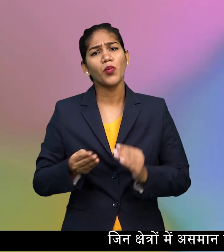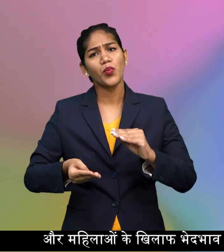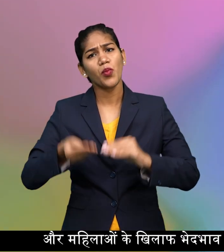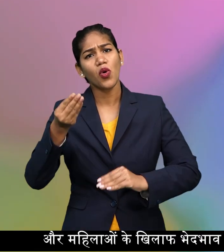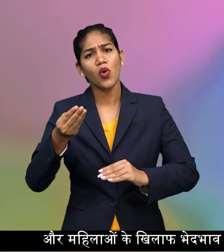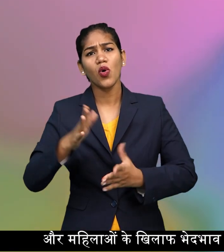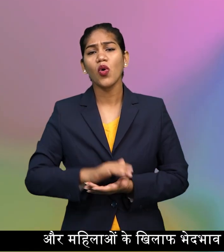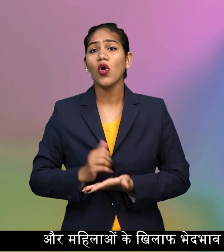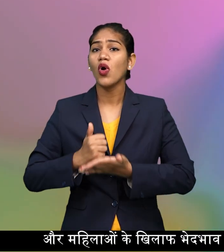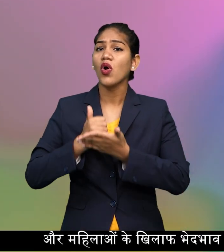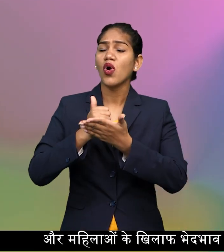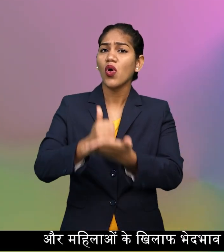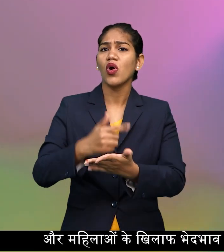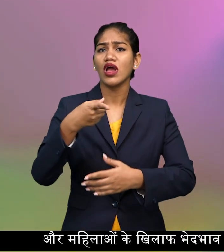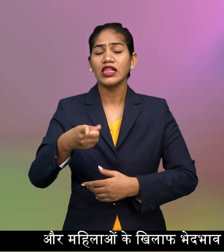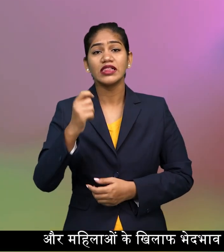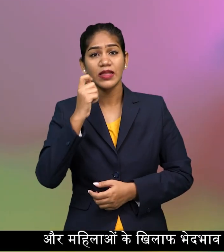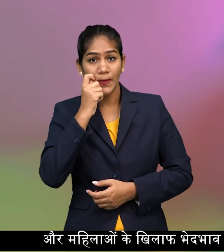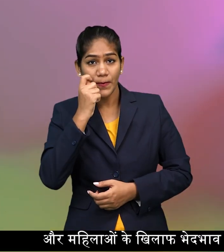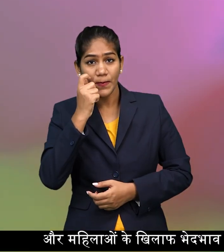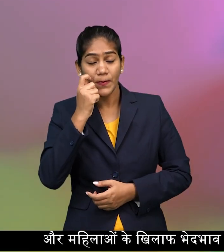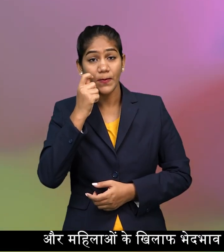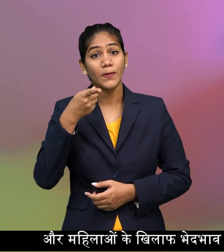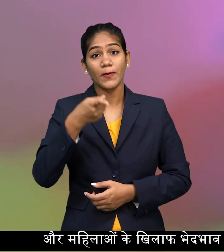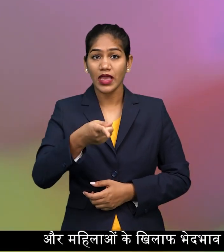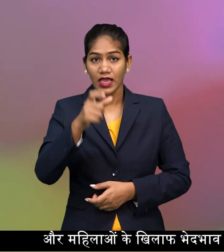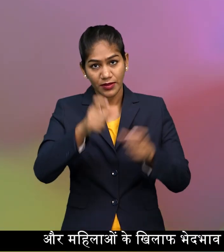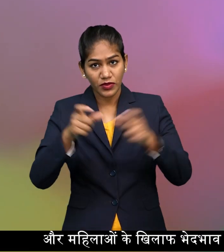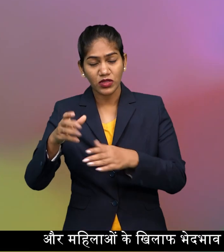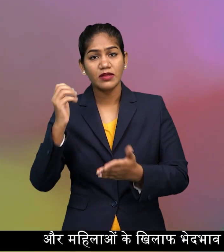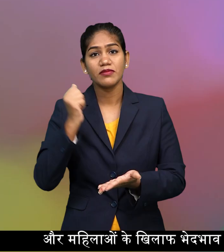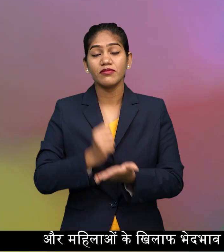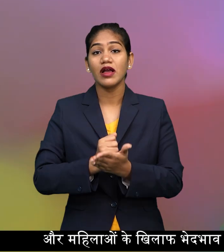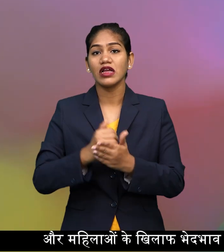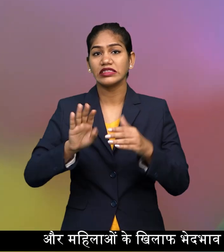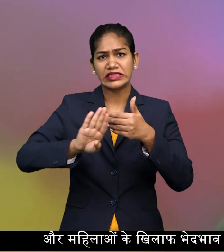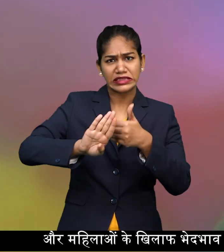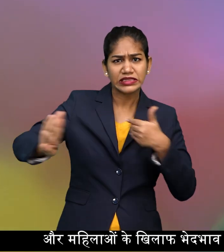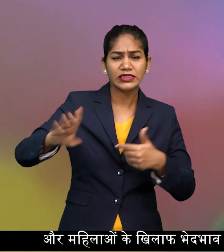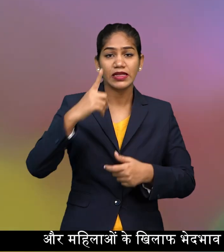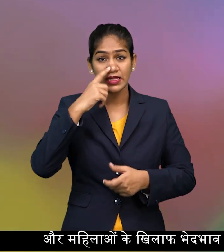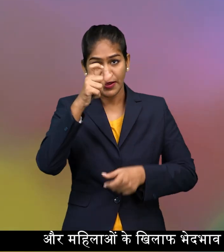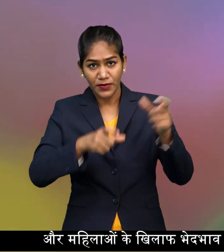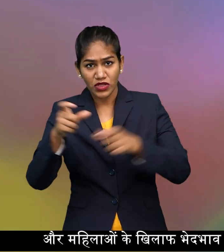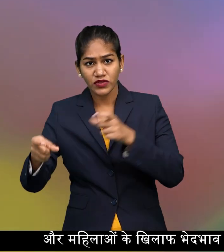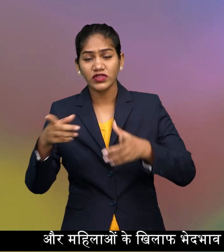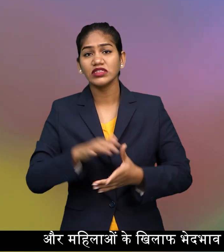और महिलाओं के खिलाफ भेदभाव करते हैं, वे असमान लिंग अनुपात की ओर जाते